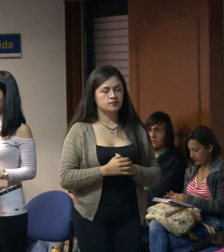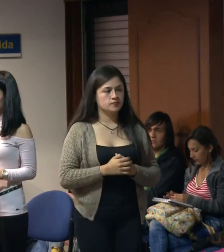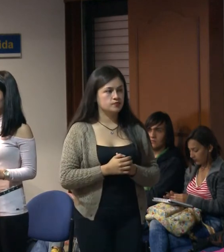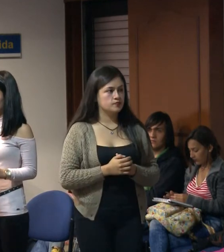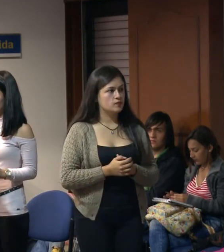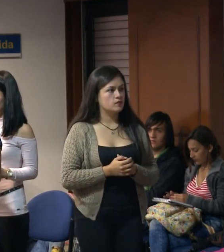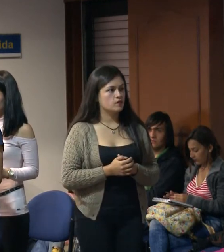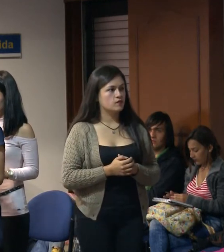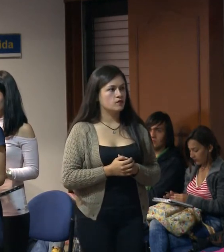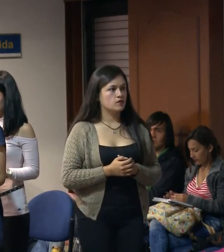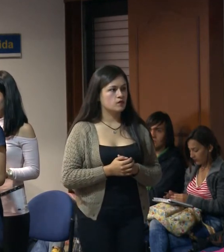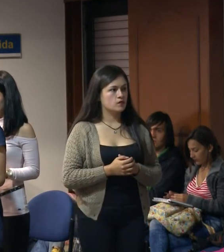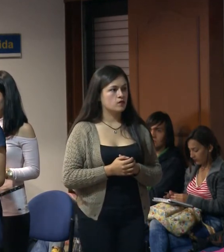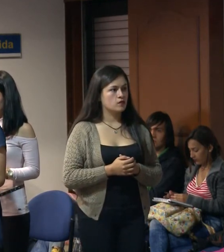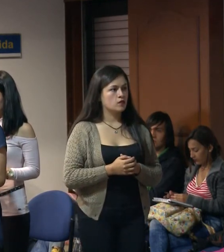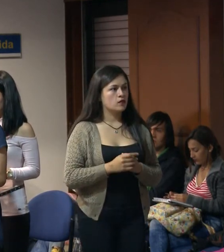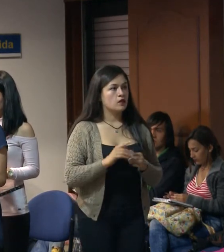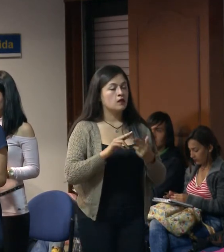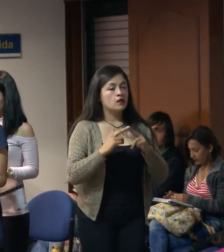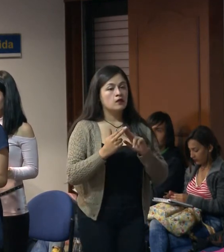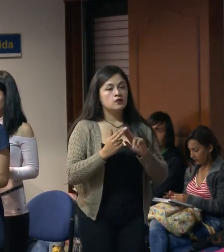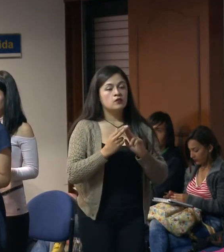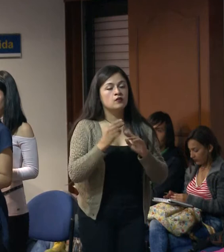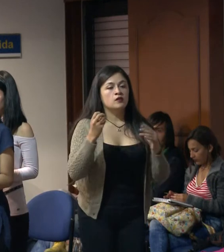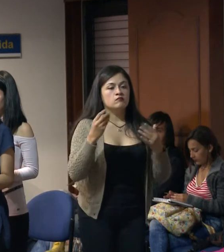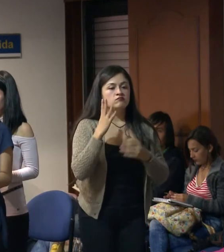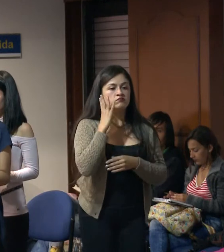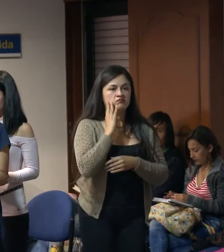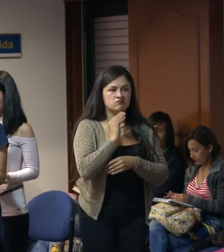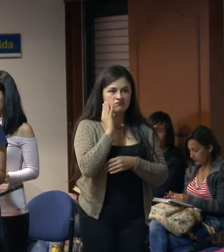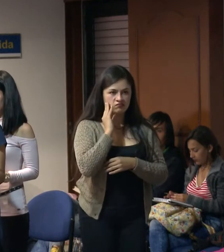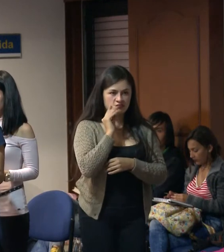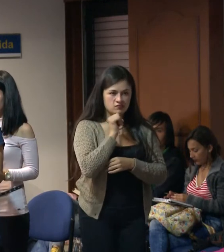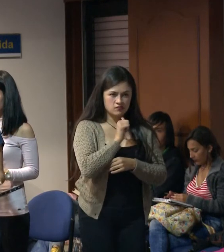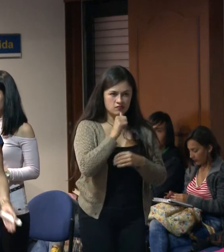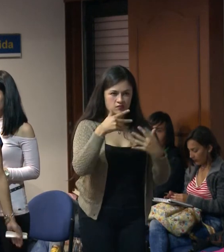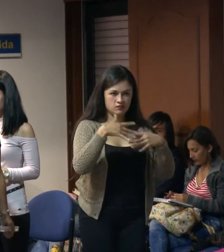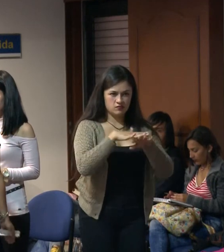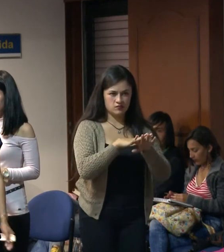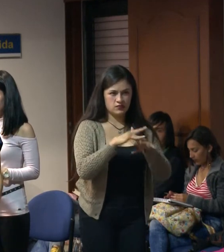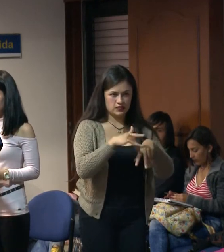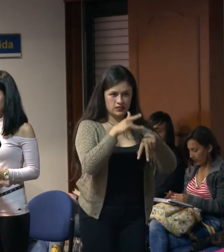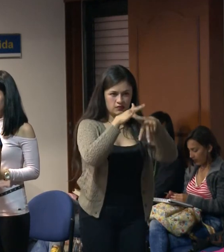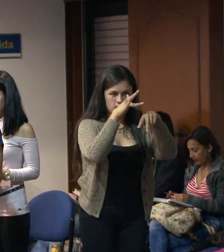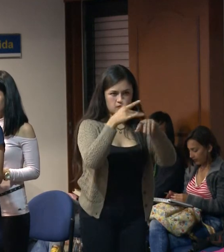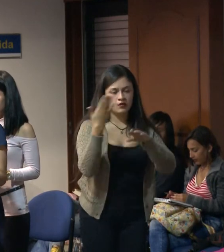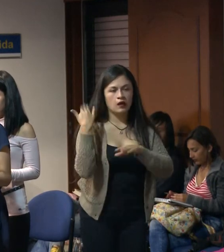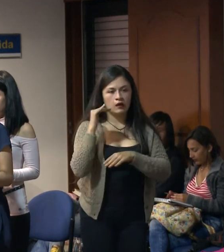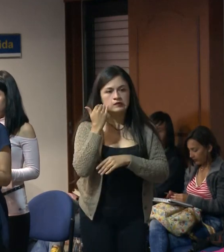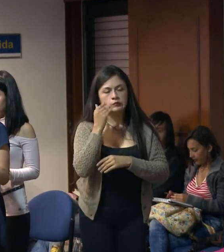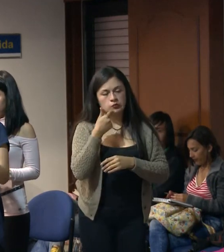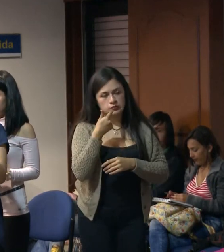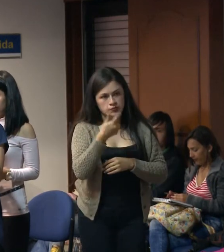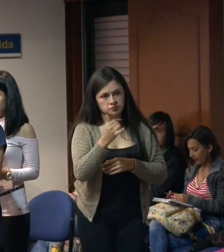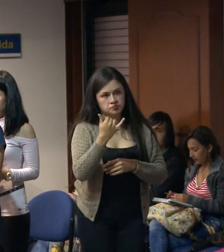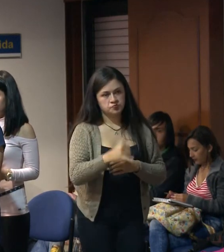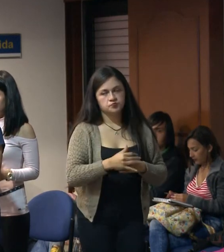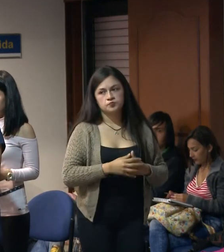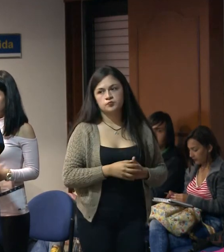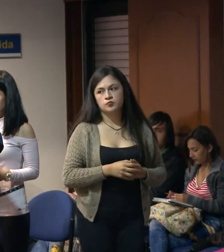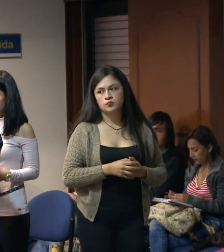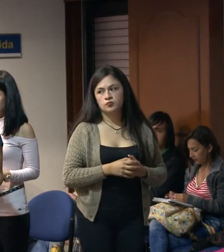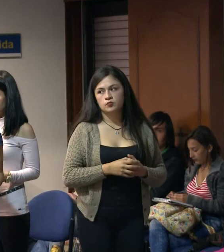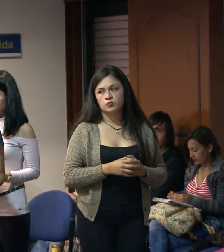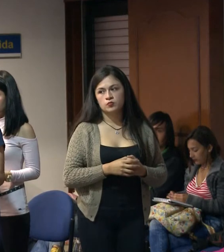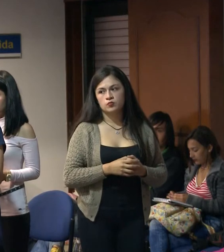En cuanto a la estimulación multisensorial, lo que, pues, como mi compañera mencionaba, nosotros entonces